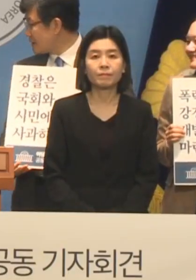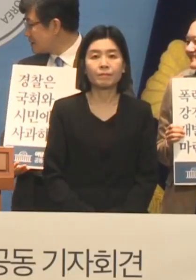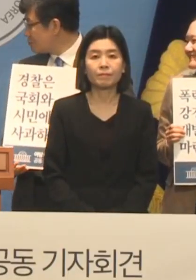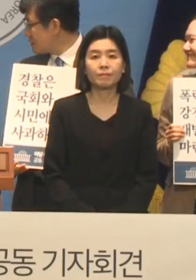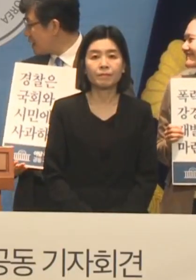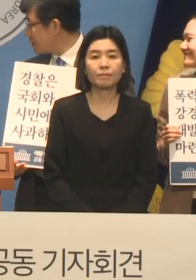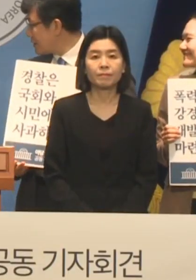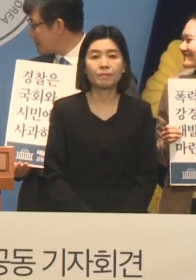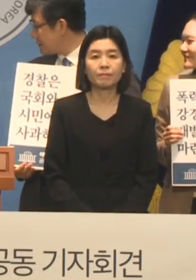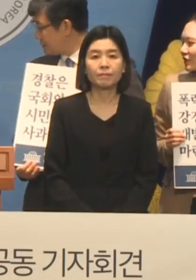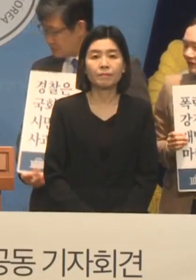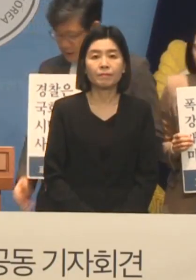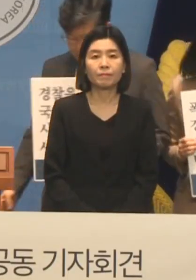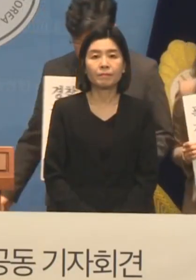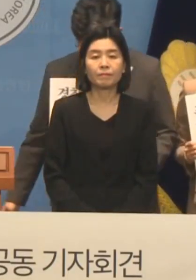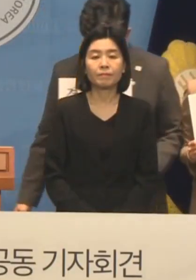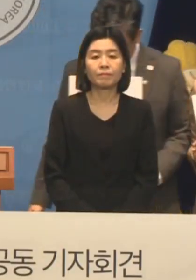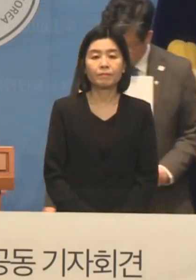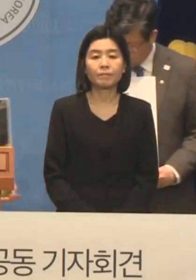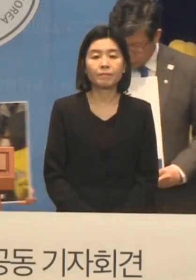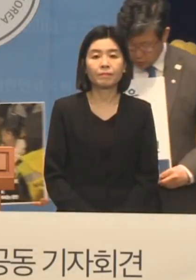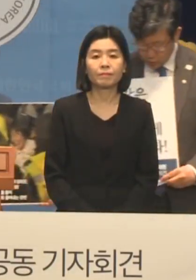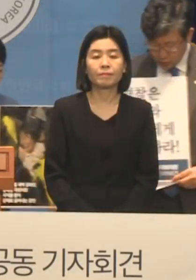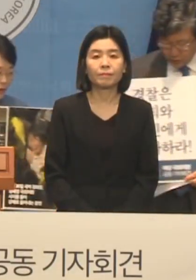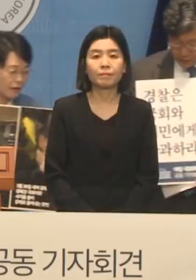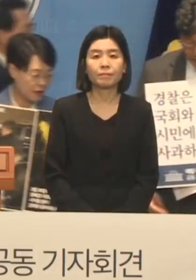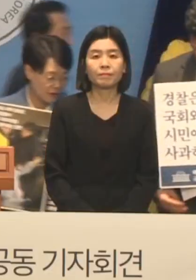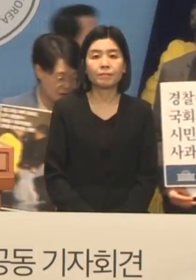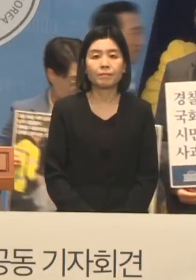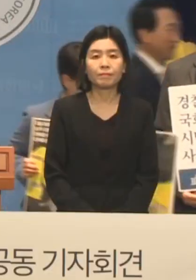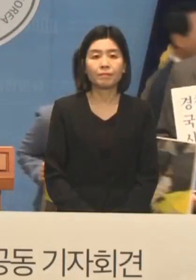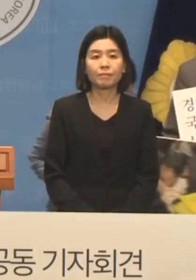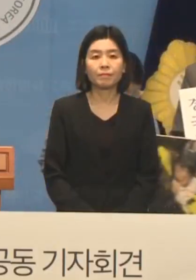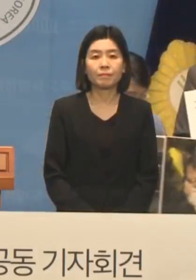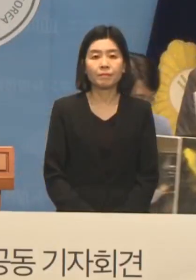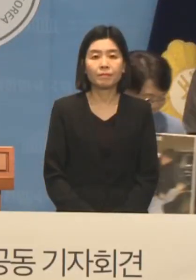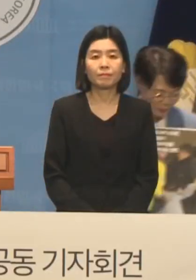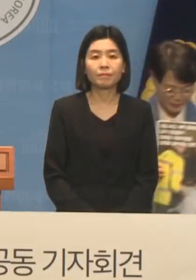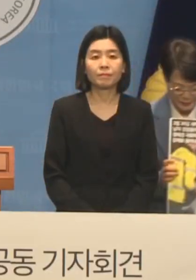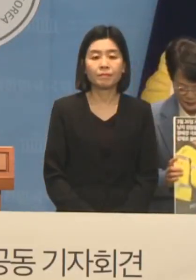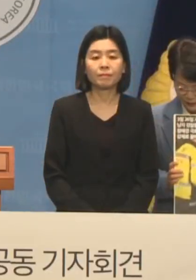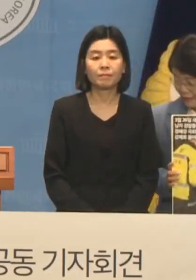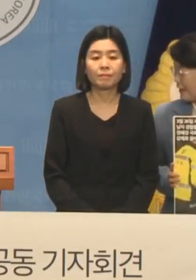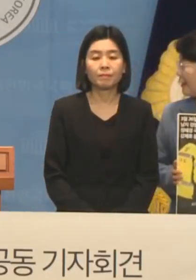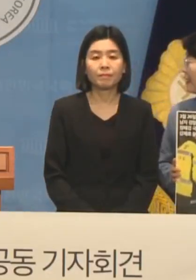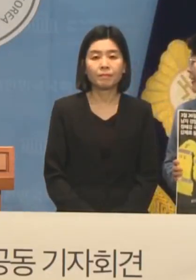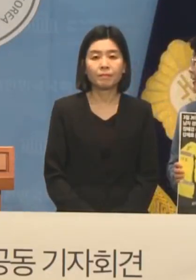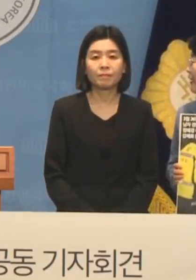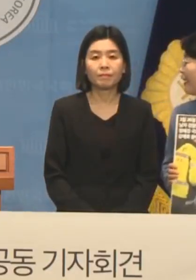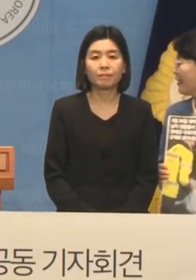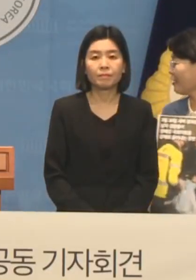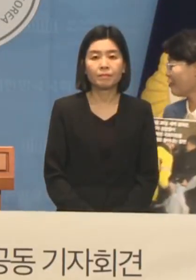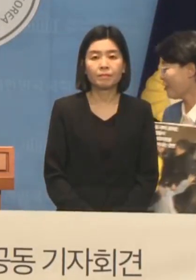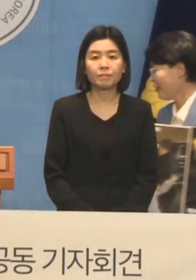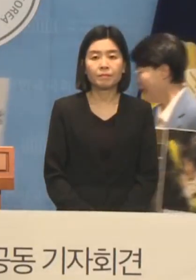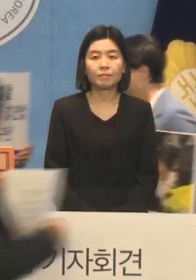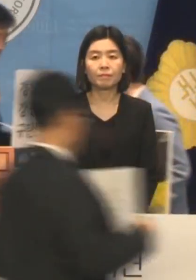사진으로 다 해결되는 거예요. 옆에서 앵근이 불여일견. 하여튼 이리 오셔. 여기가 제일 잘 볼 거야.